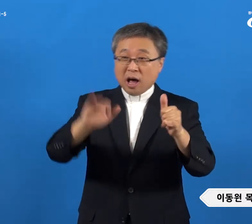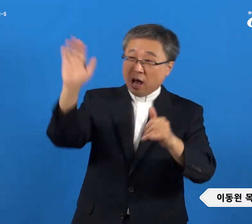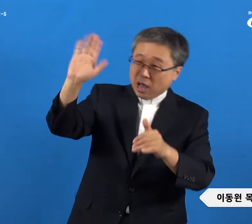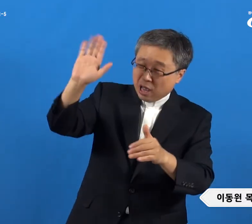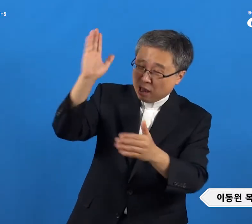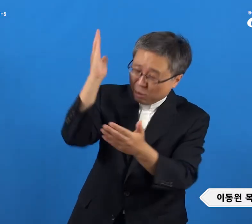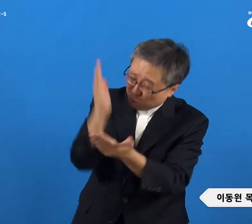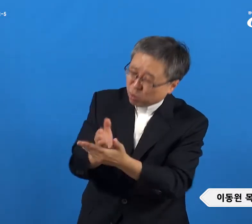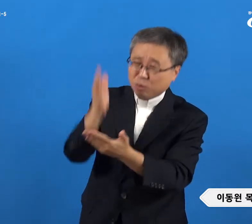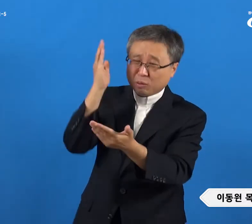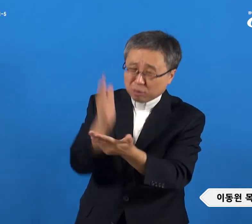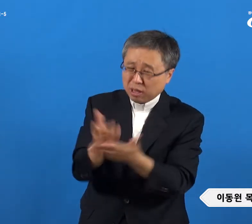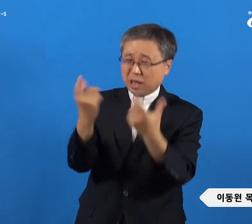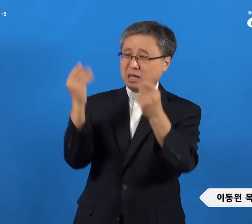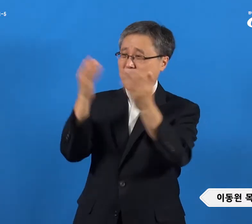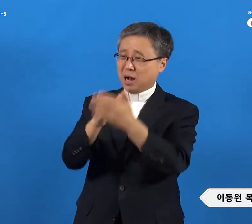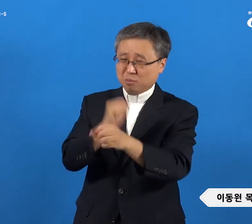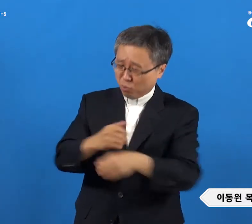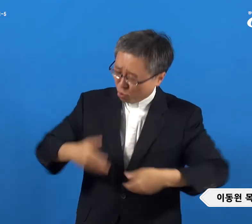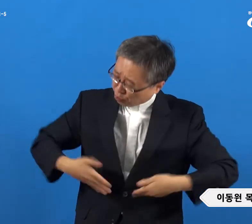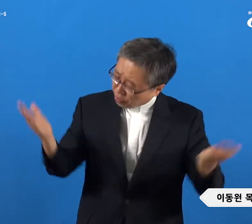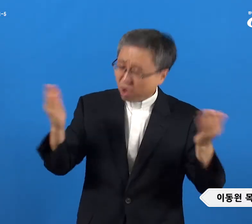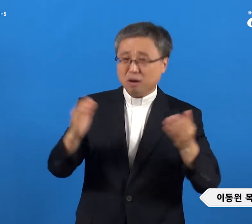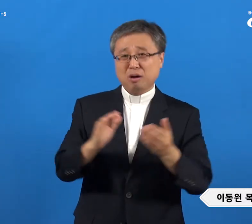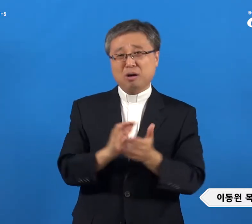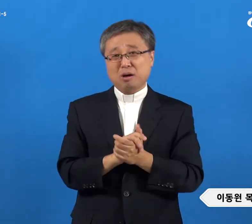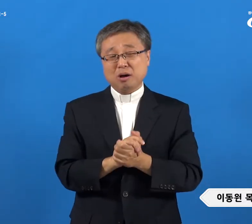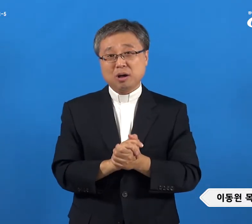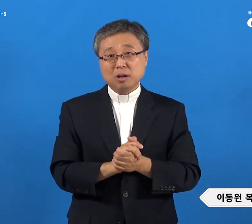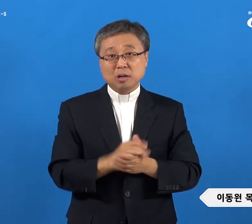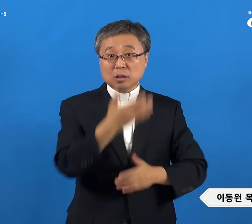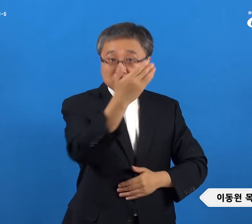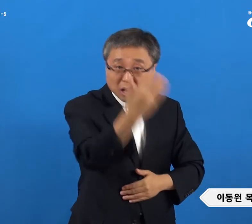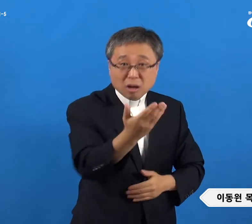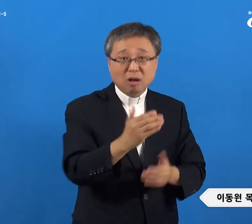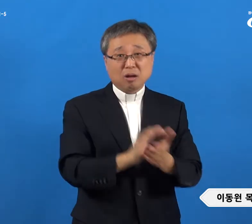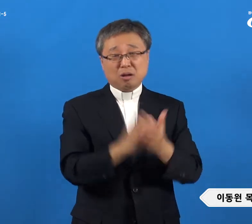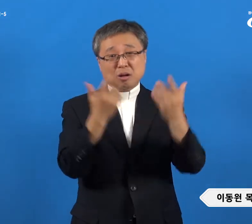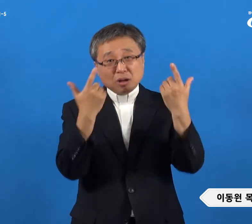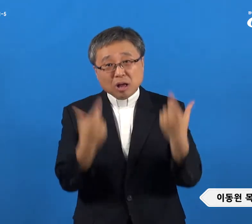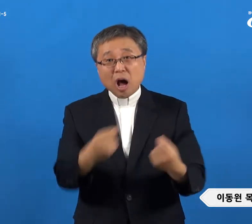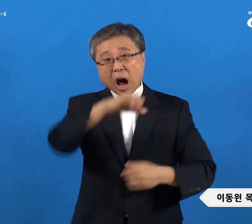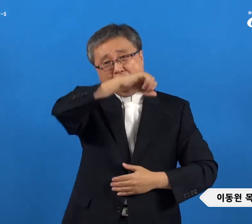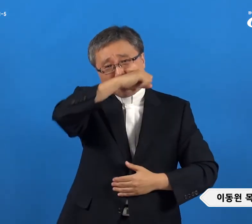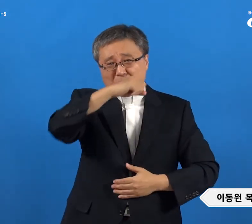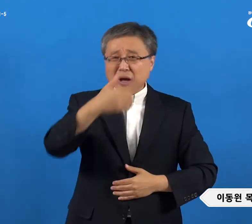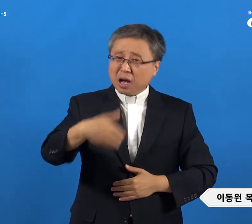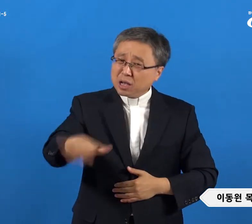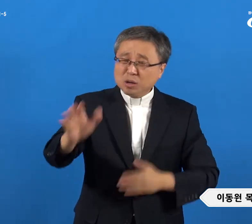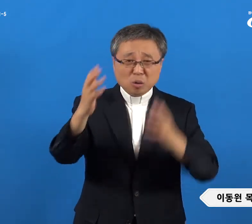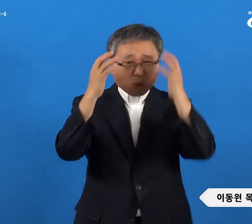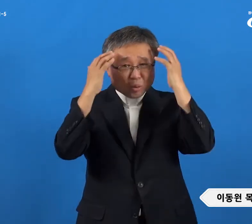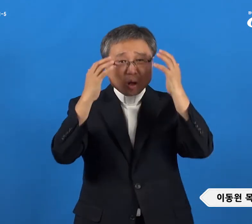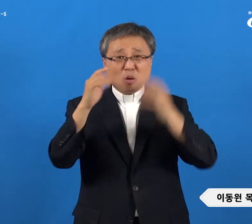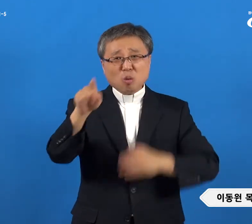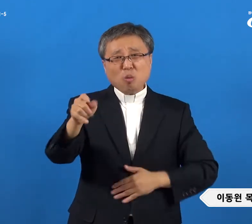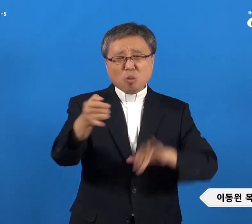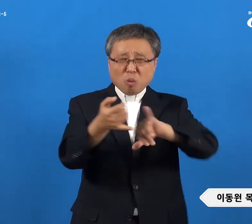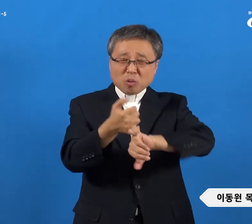말립니다. 그렇게까지 할 필요가 있느냐고. 당신이 그런 아프리카까지 고생하면서 꼭 거기까지 가야